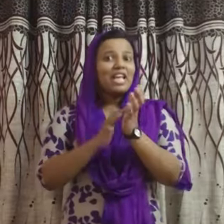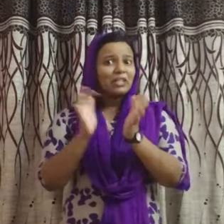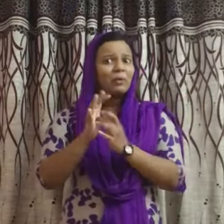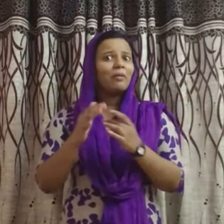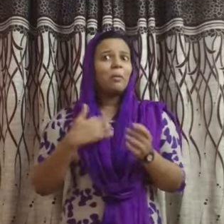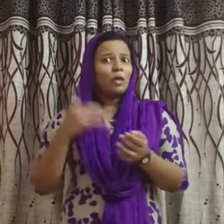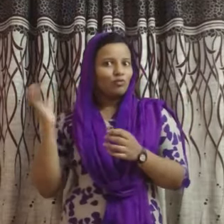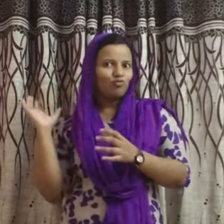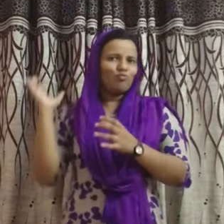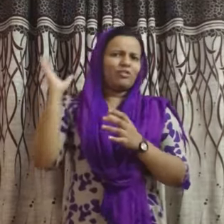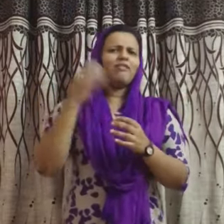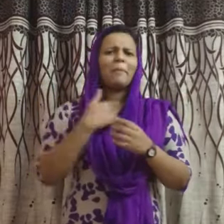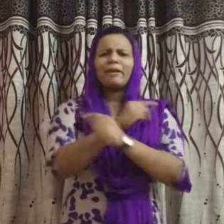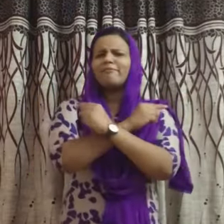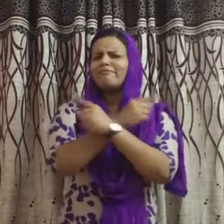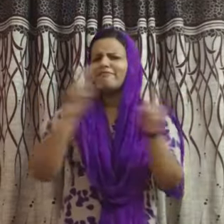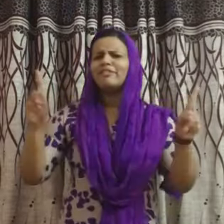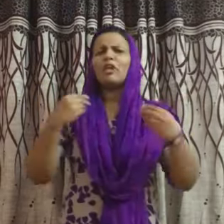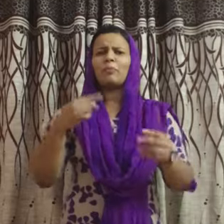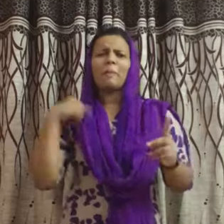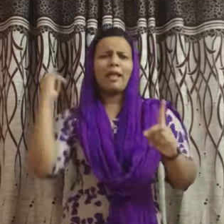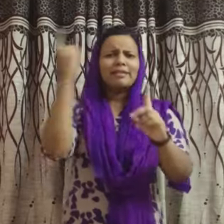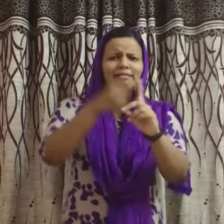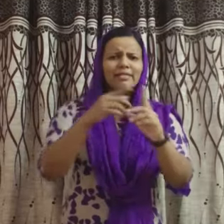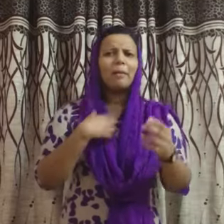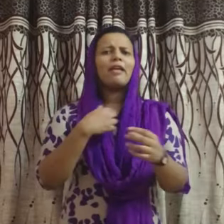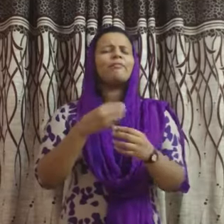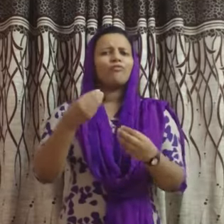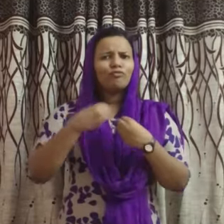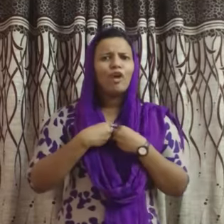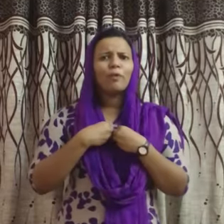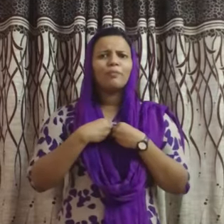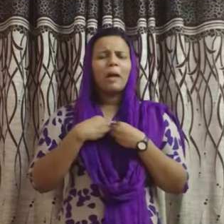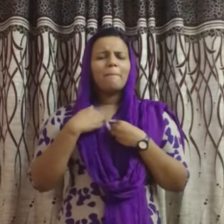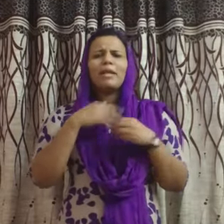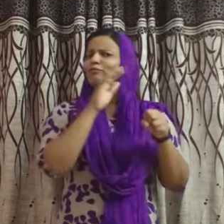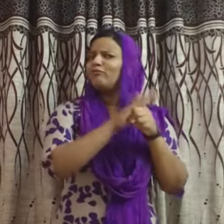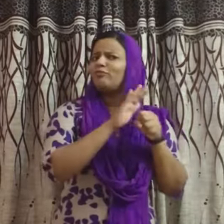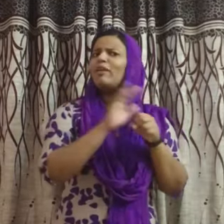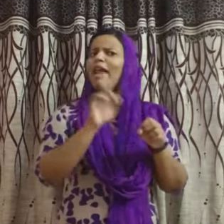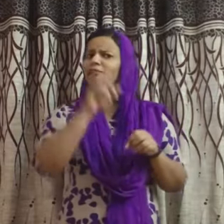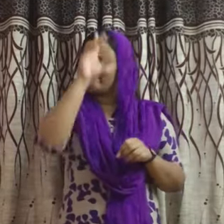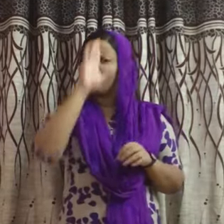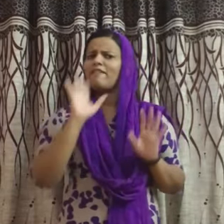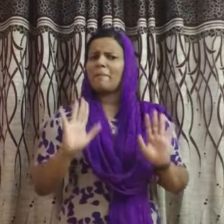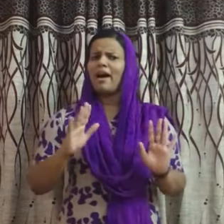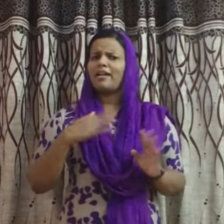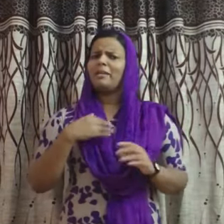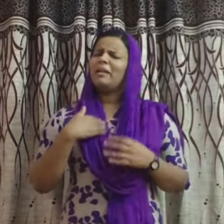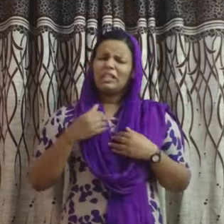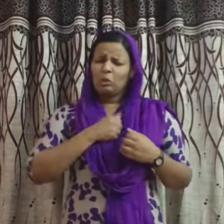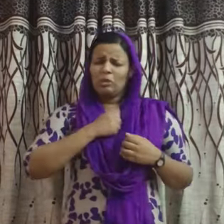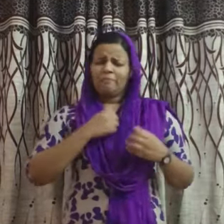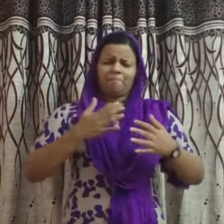വിടുവിക്കും. അർത്ഥം എത്തേണ്ട അർത്ഥം അവൻ എത്തിക്കും. അവൻ നമ്മളെ സൃഷ്ടിച്ചു, അവൻ ചുമന്ന് വിടുവിക്കും. അവനാണ് നമ്മളെ ചുമക്കുന്നത്. ഒന്ന് വിട്ടുകൊടുത്താലും നമ്മൾ പലപ്പോഴും നമ്മളങ്ങ്